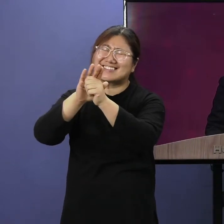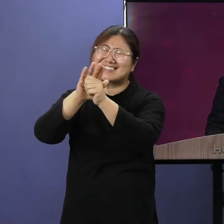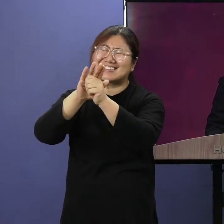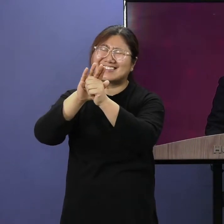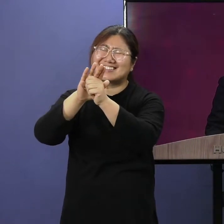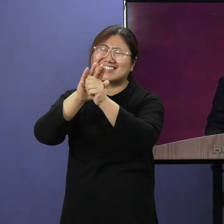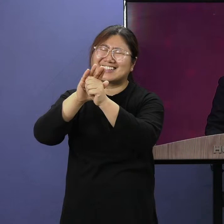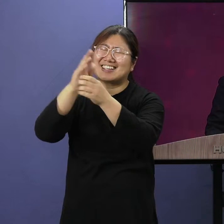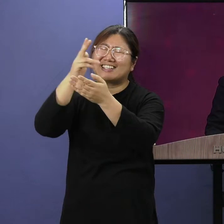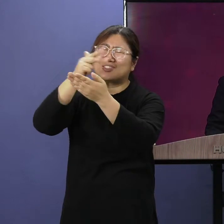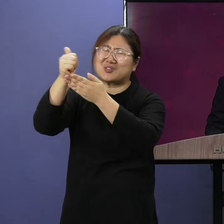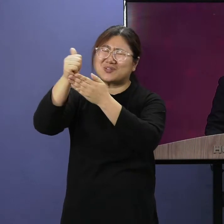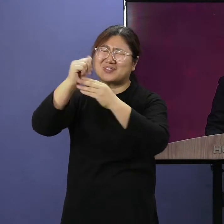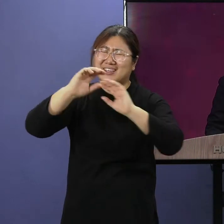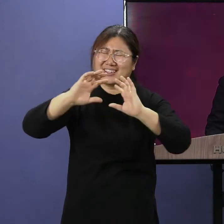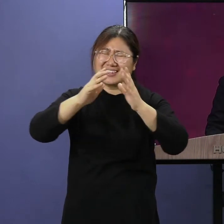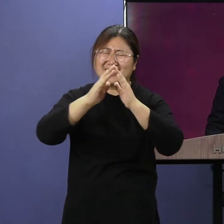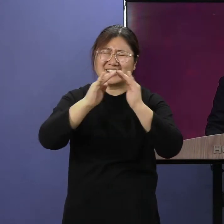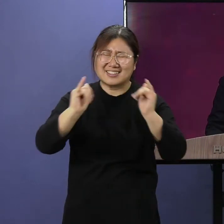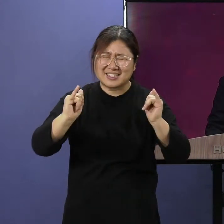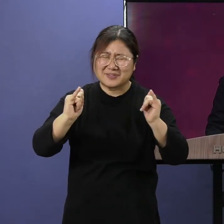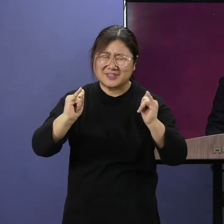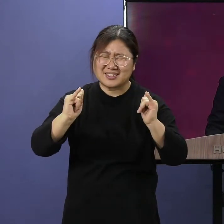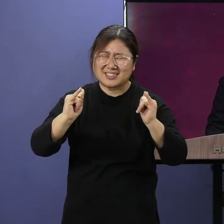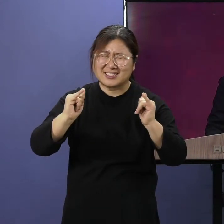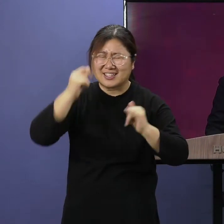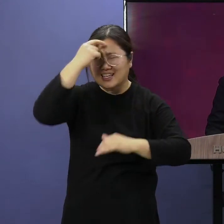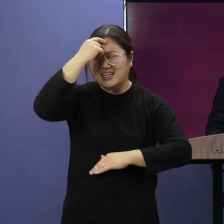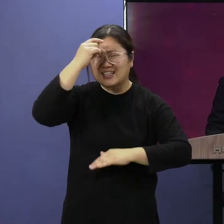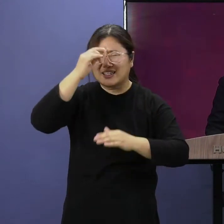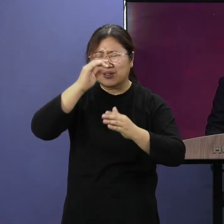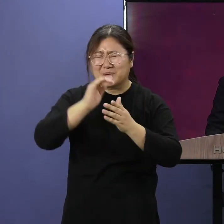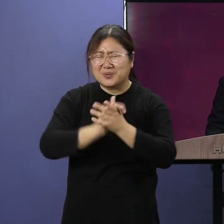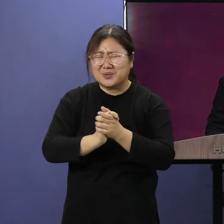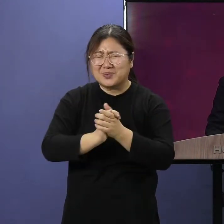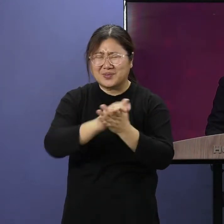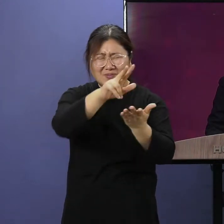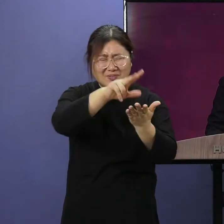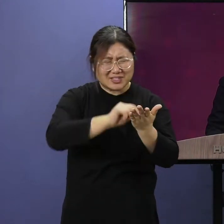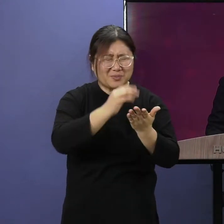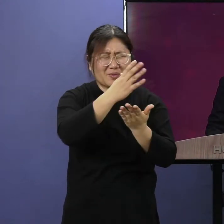주님의 백성들이 기도 제목을 가지고 주님 앞에 나옵니다.